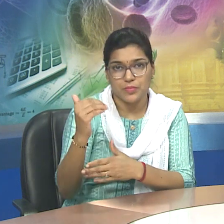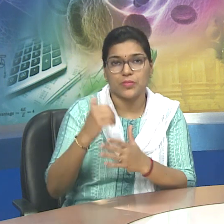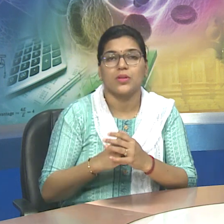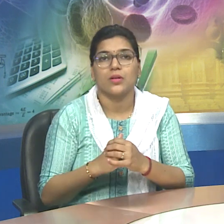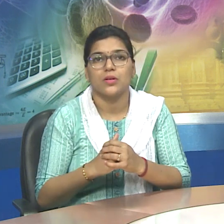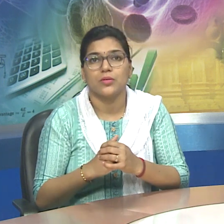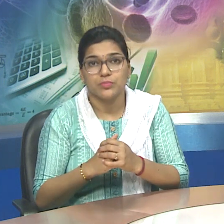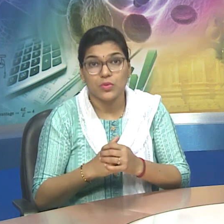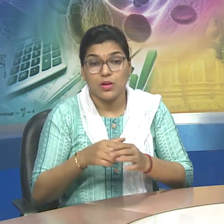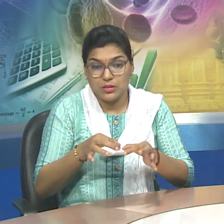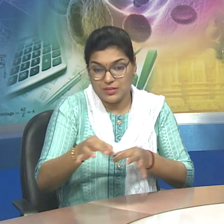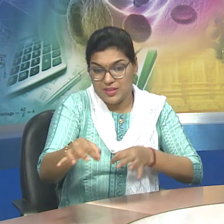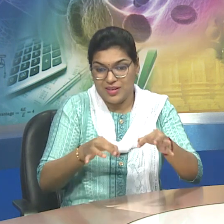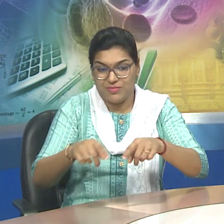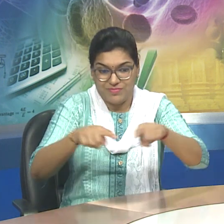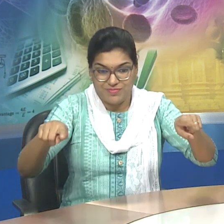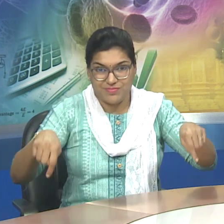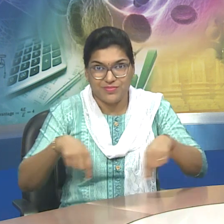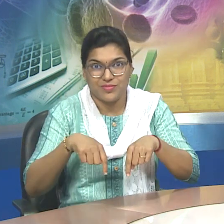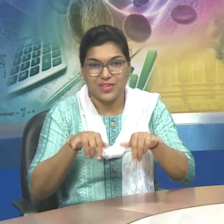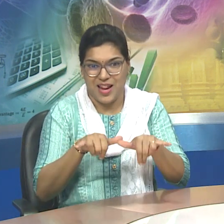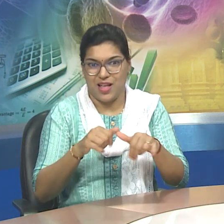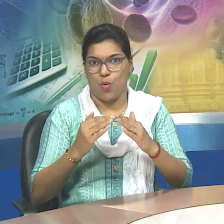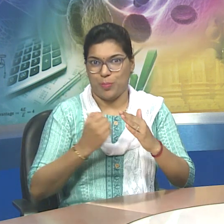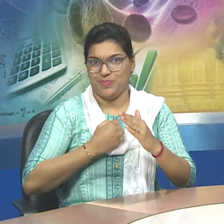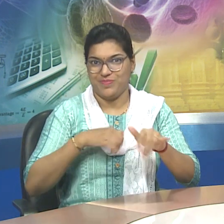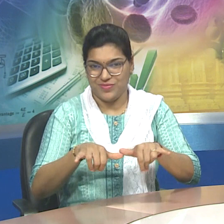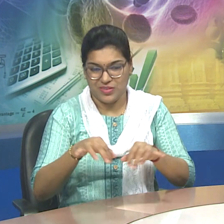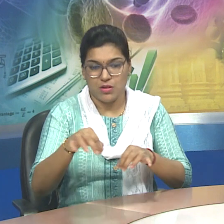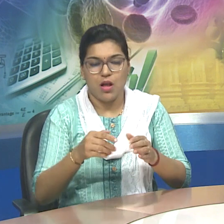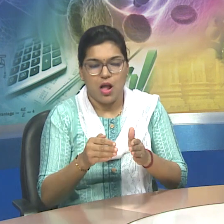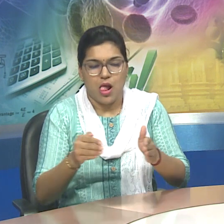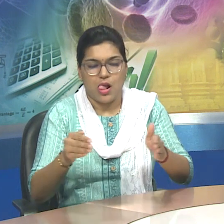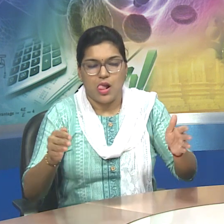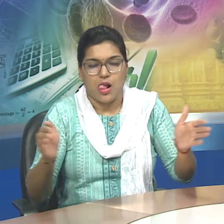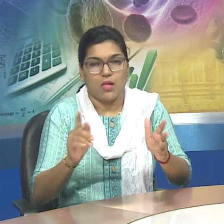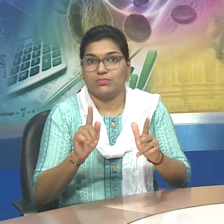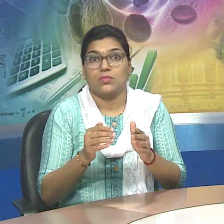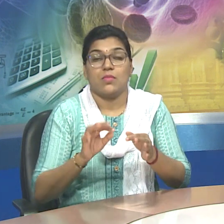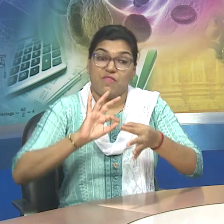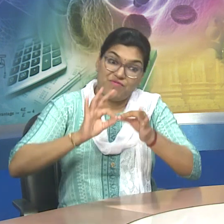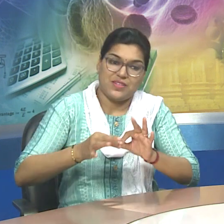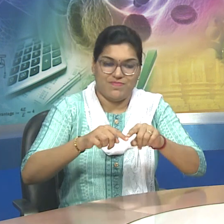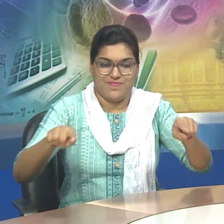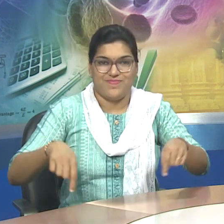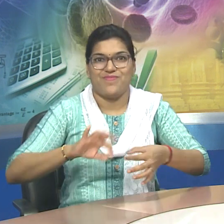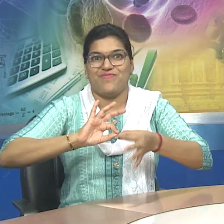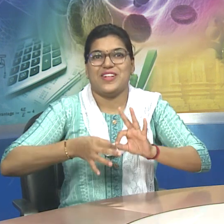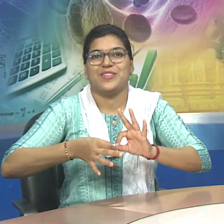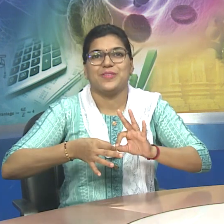जो थर्ड पॉइंट है वो कह रहा है एरिया ऑफ द स्टेट इज़ ऑलवेज फिक्स्ड, अर्थात जो भी स्टेट है उसकी